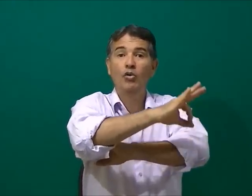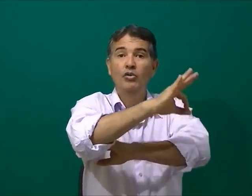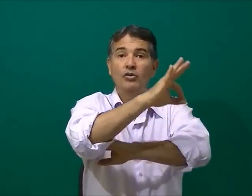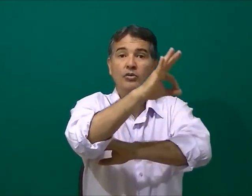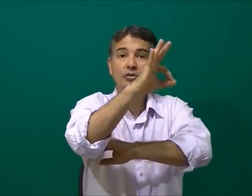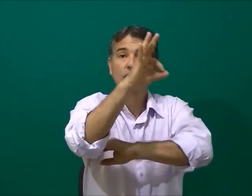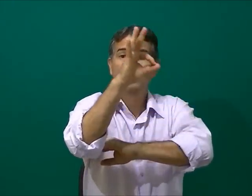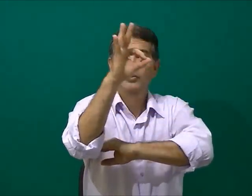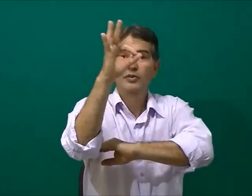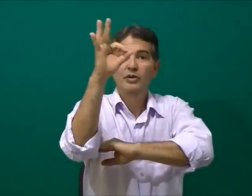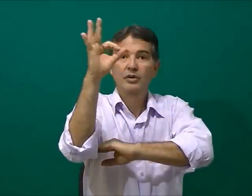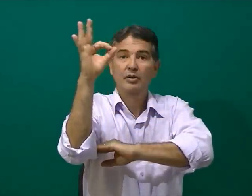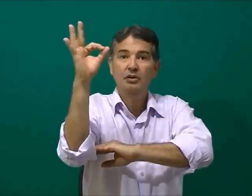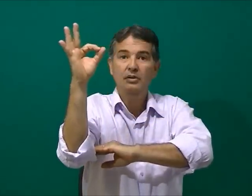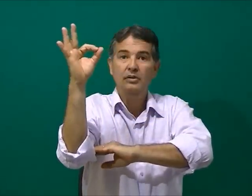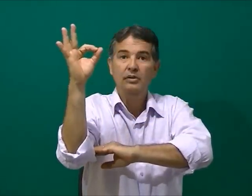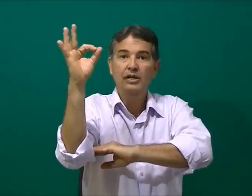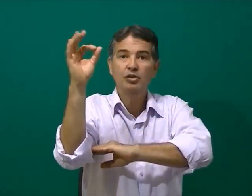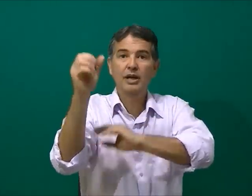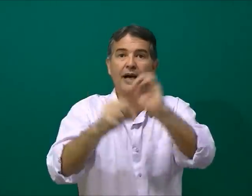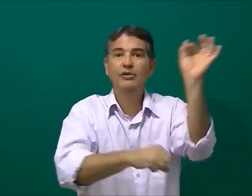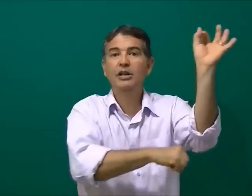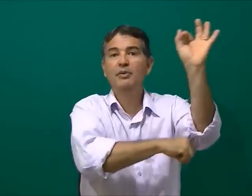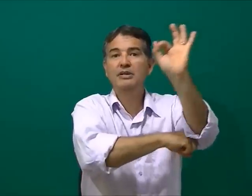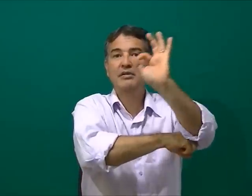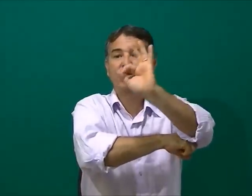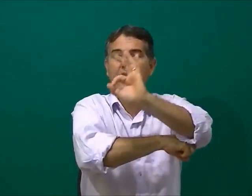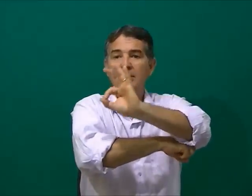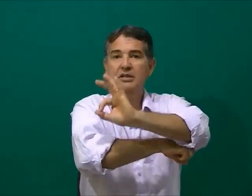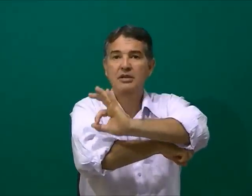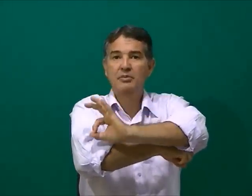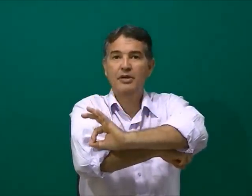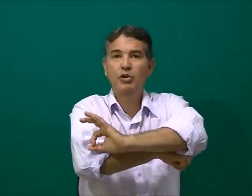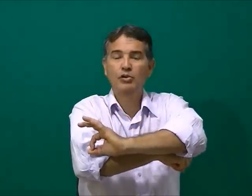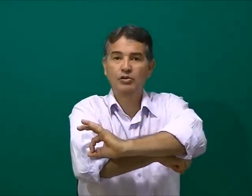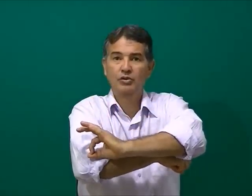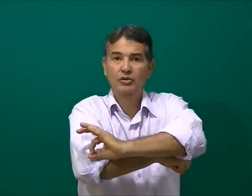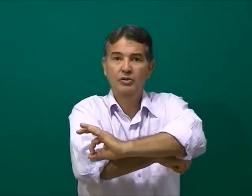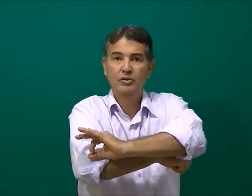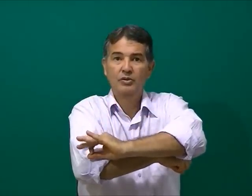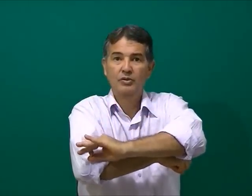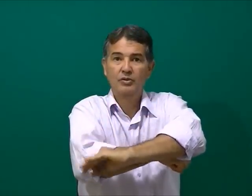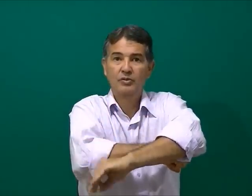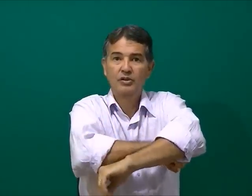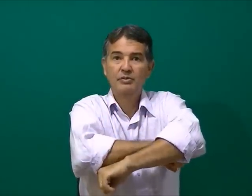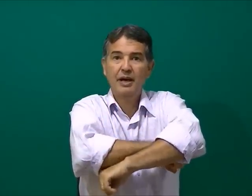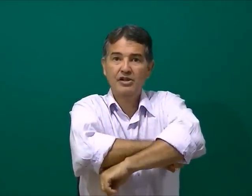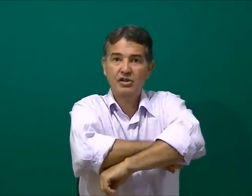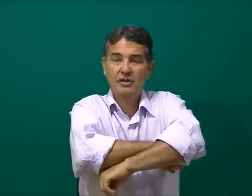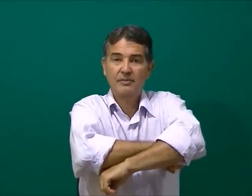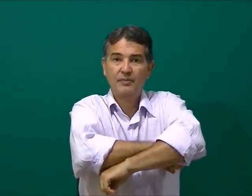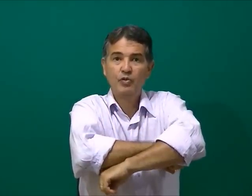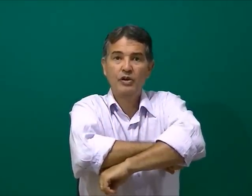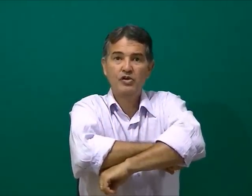sol está de um lado e depois ele faz para o outro, e baixa no